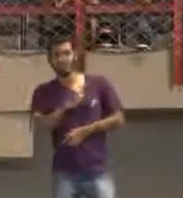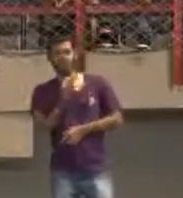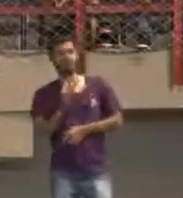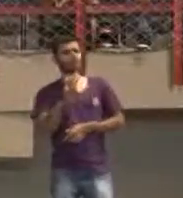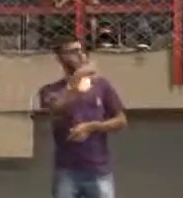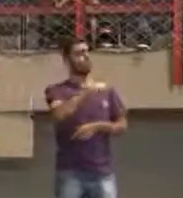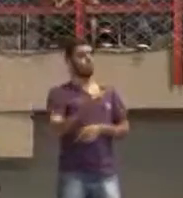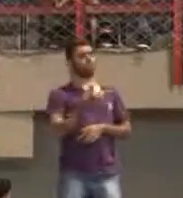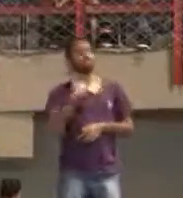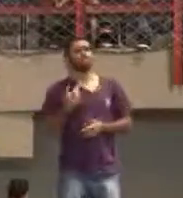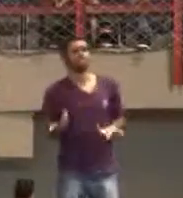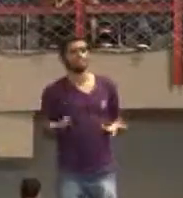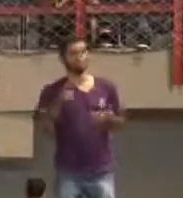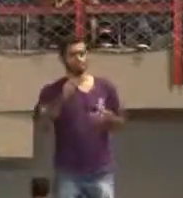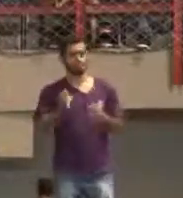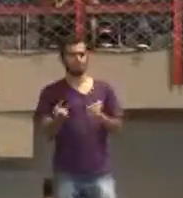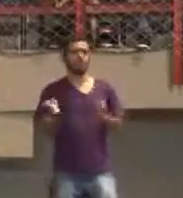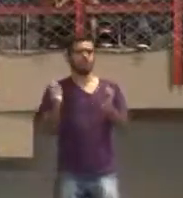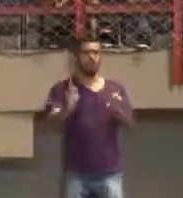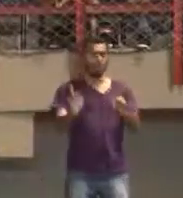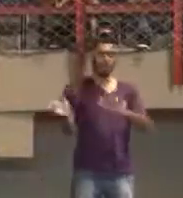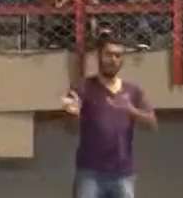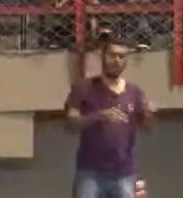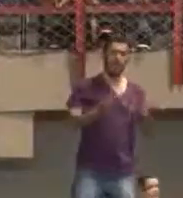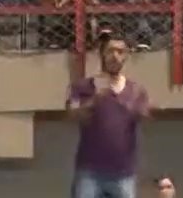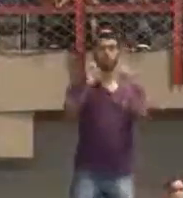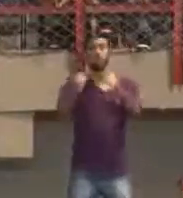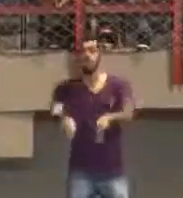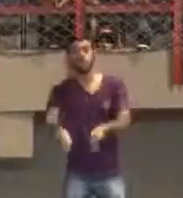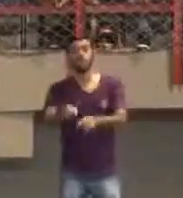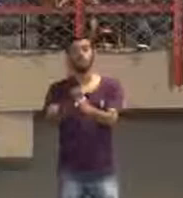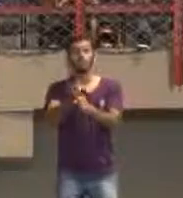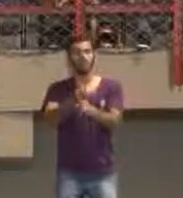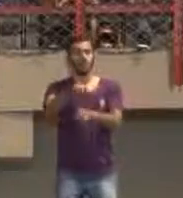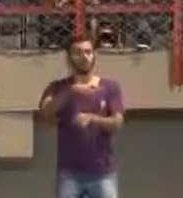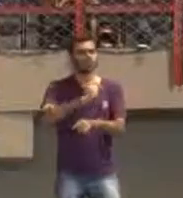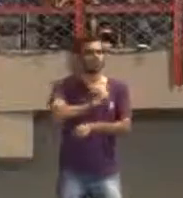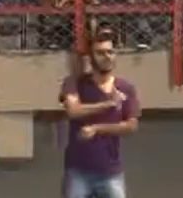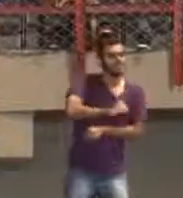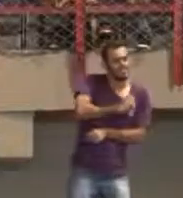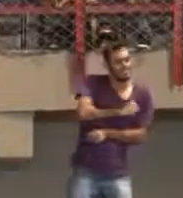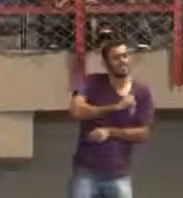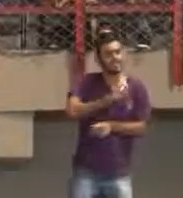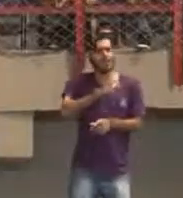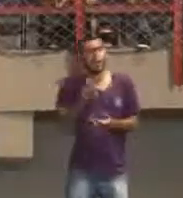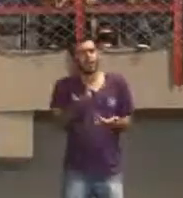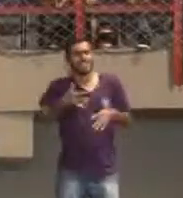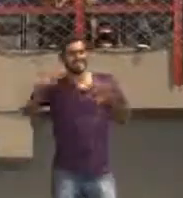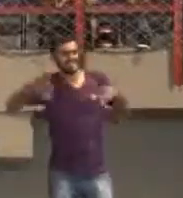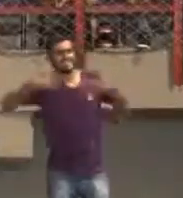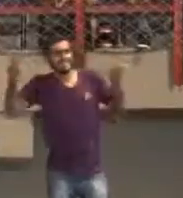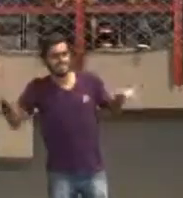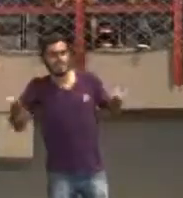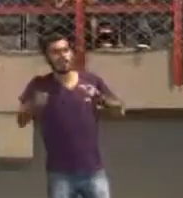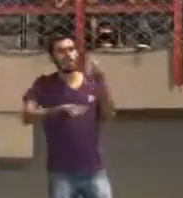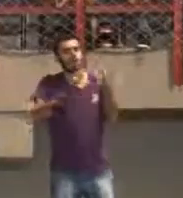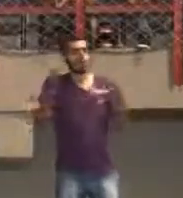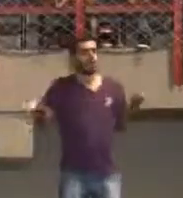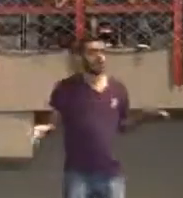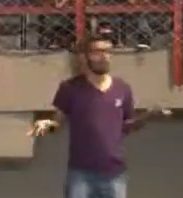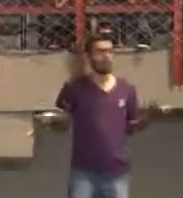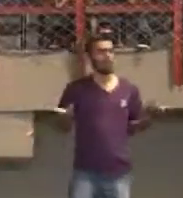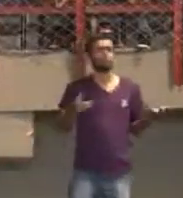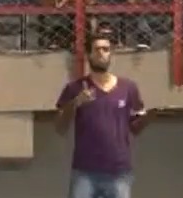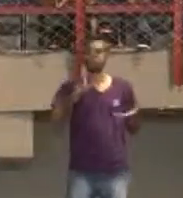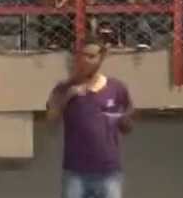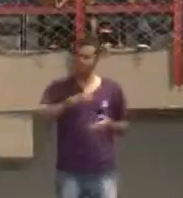encarar o final de um ano. O final do ano é melancólico ou é alegre? É melancólico. O ano acabando, dá